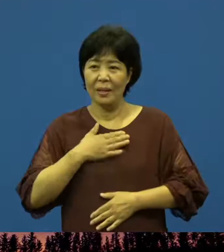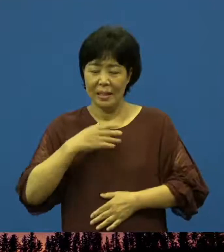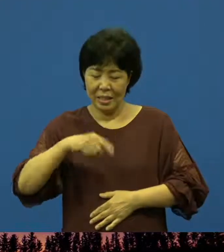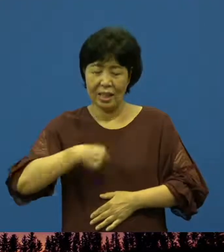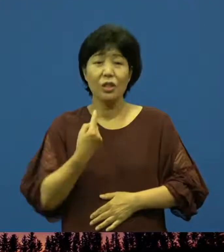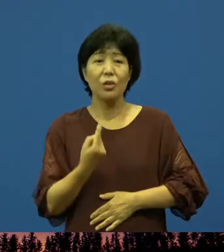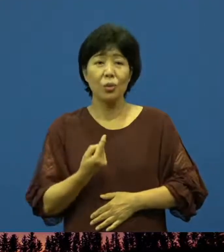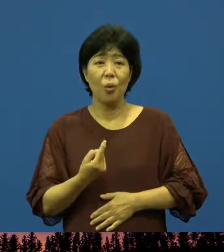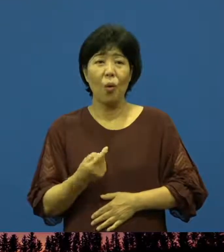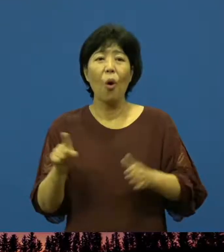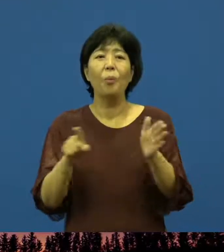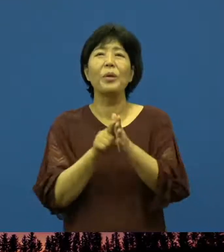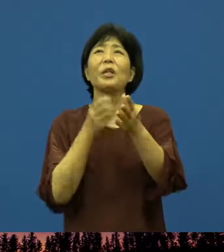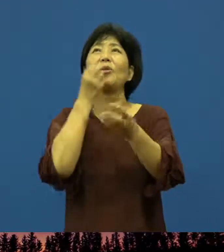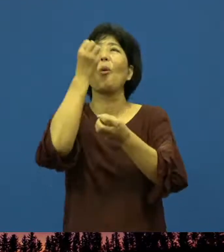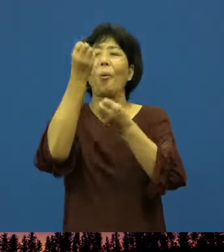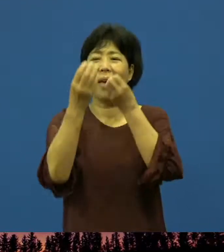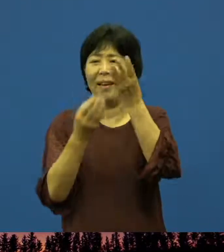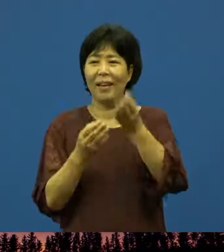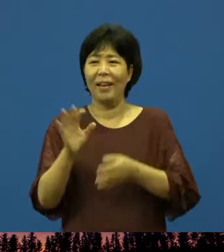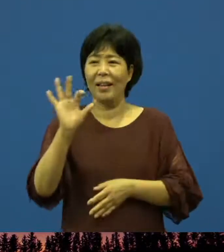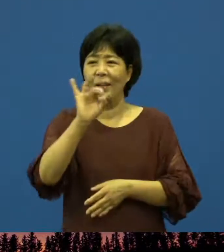이제 다시 새롭게 하는 거죠.